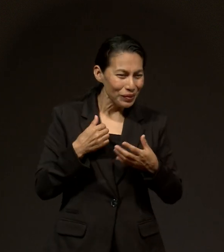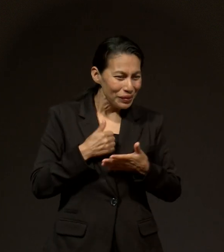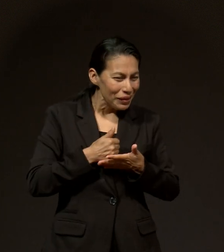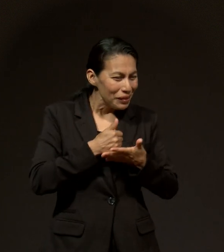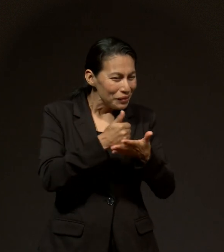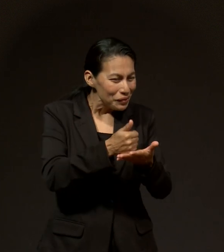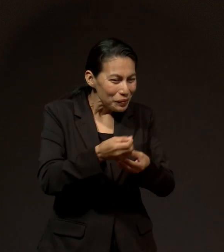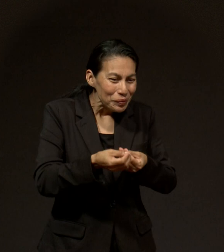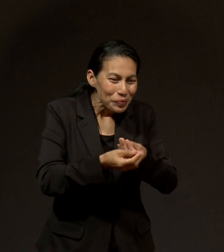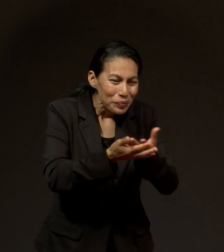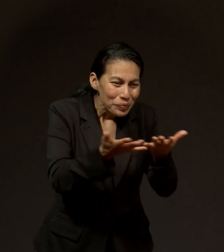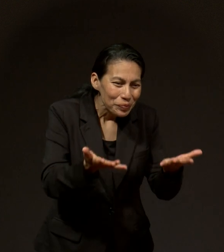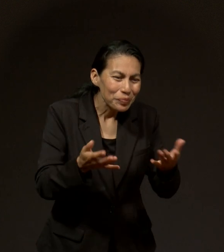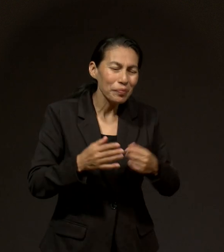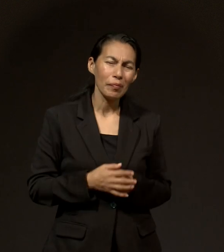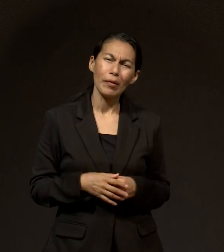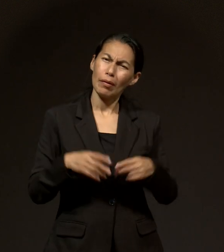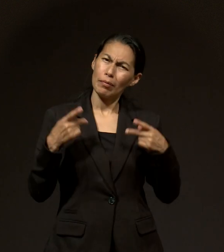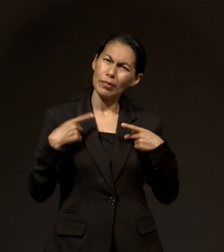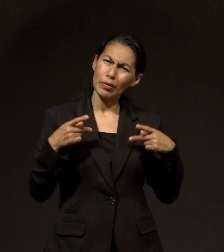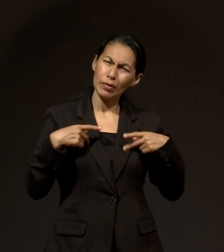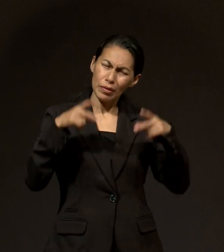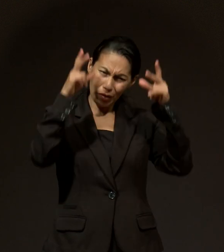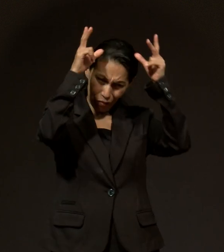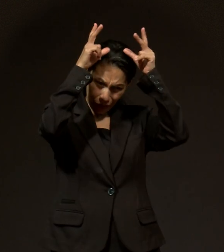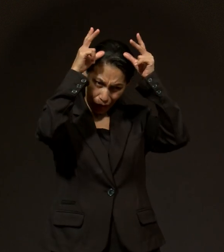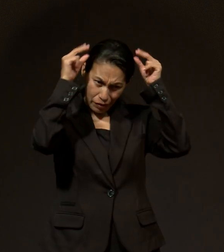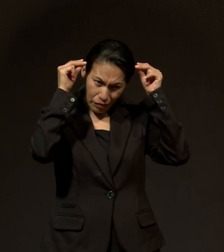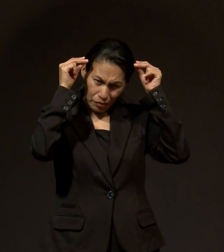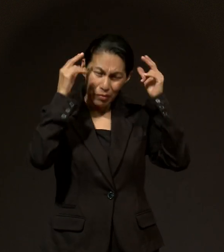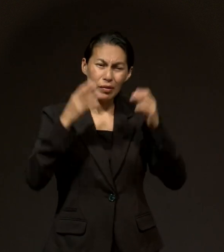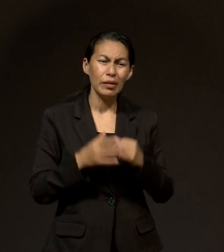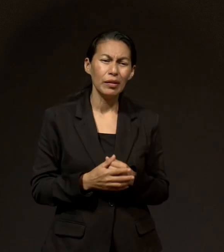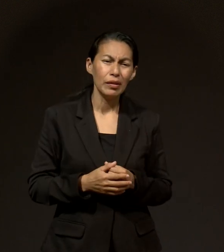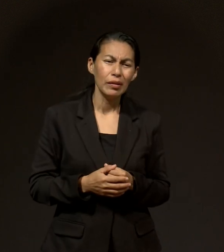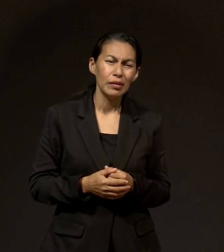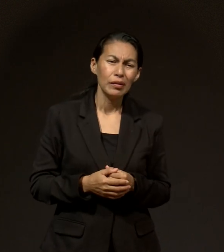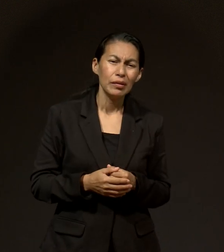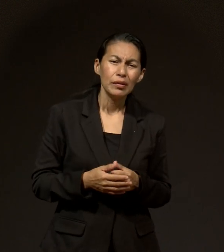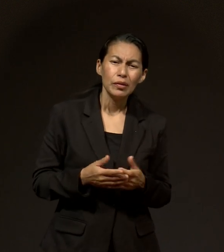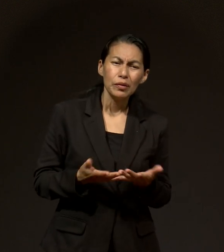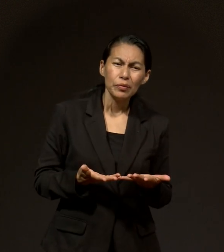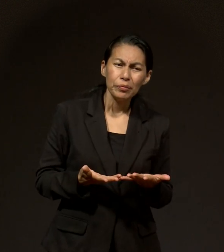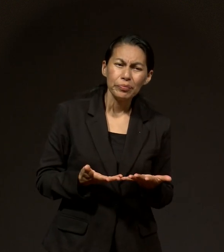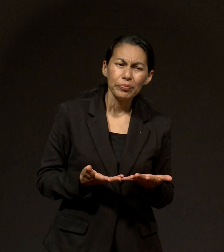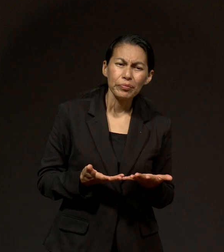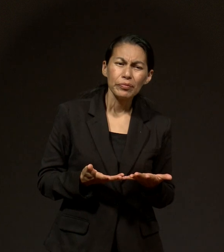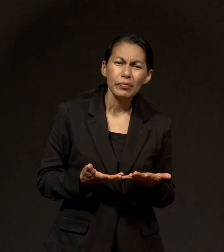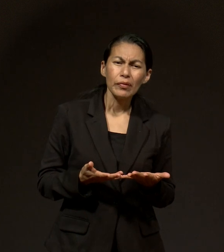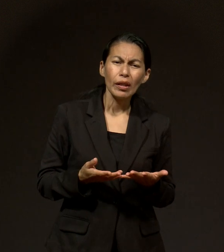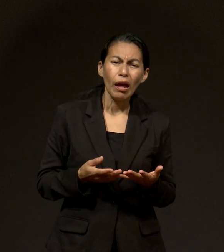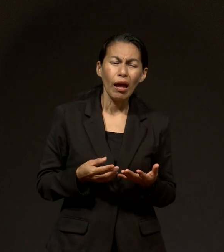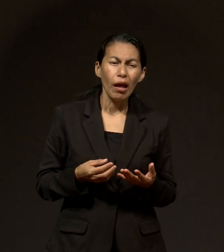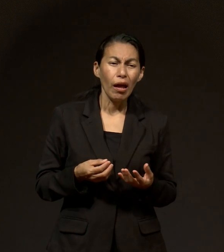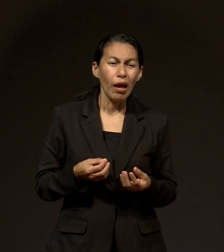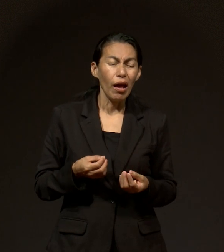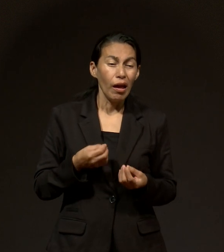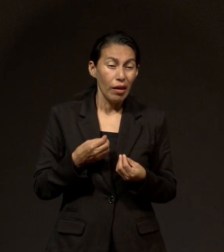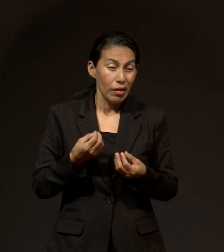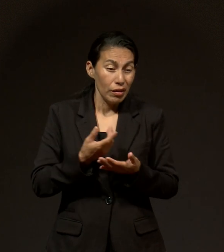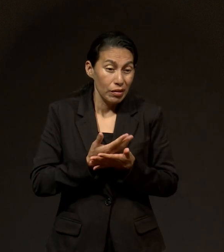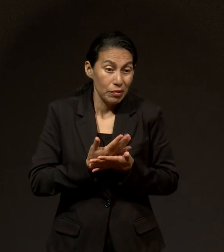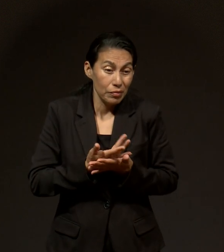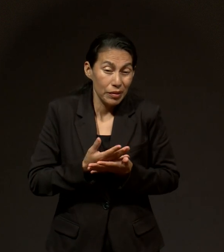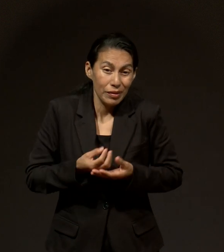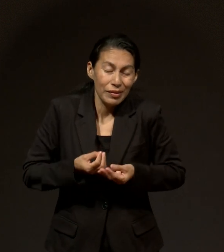Y siento que hasta uno como enfermero o enfermera le puede dar oportunidad de